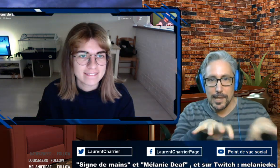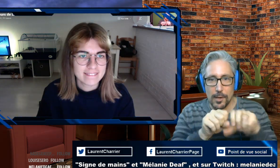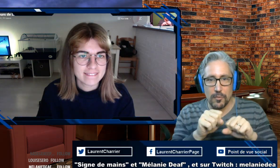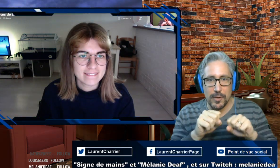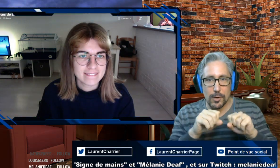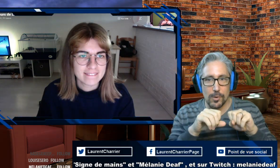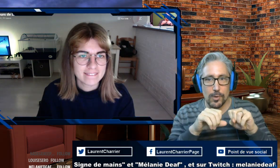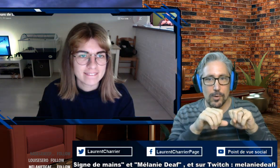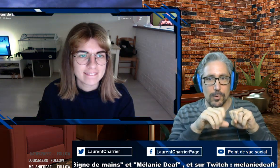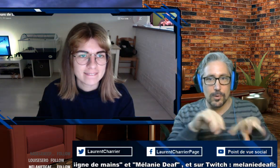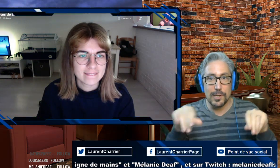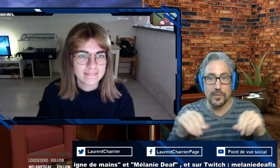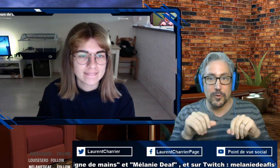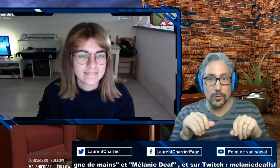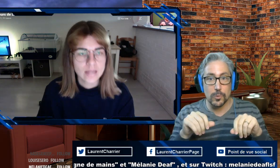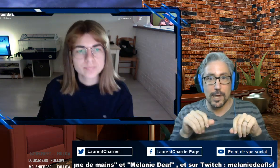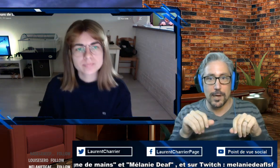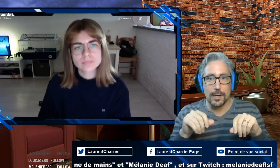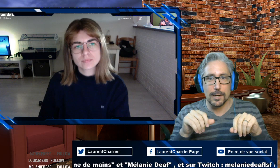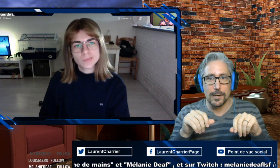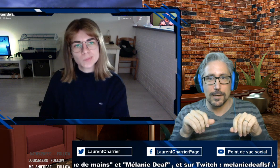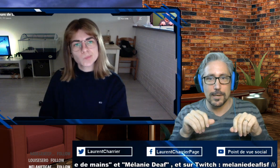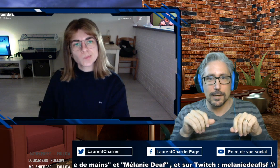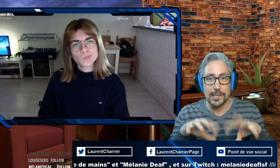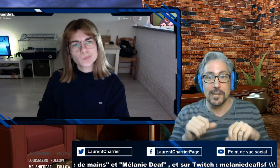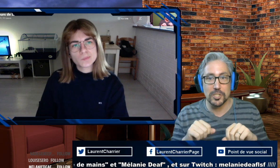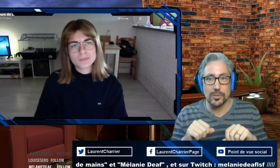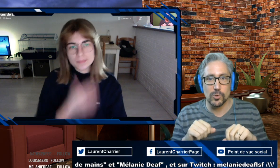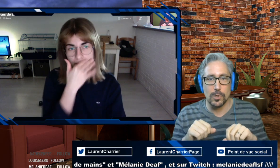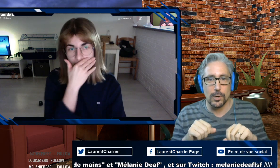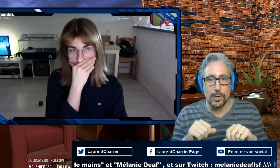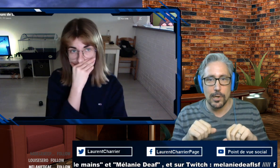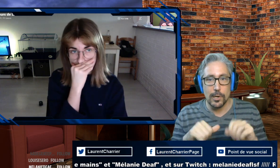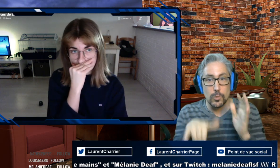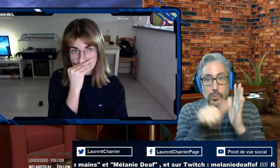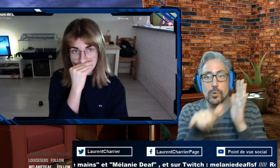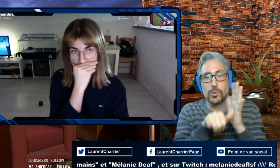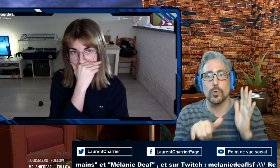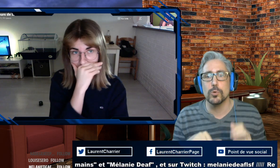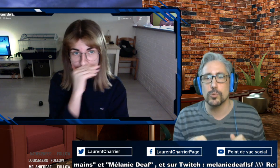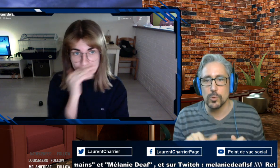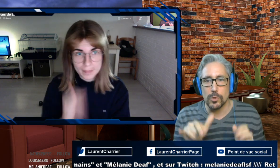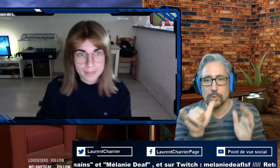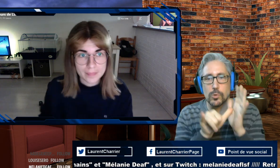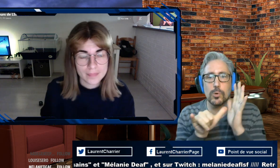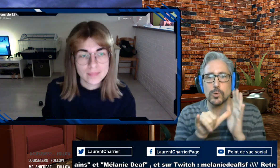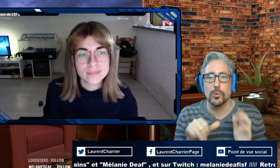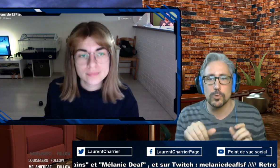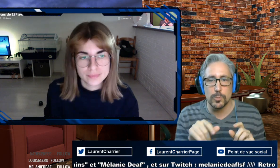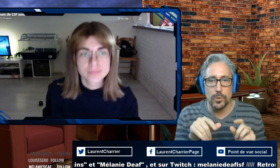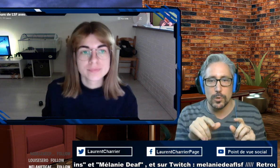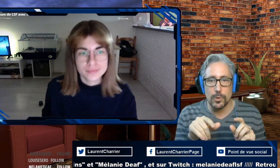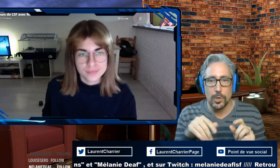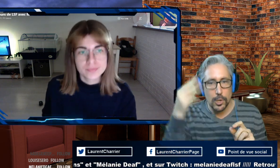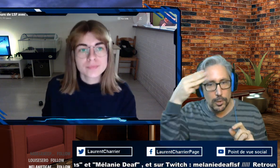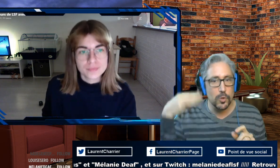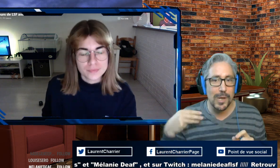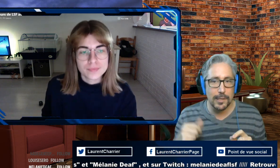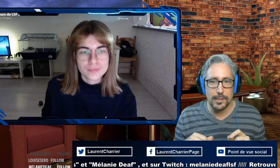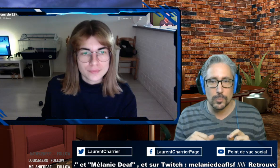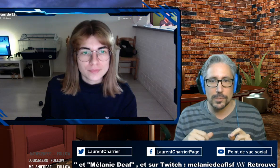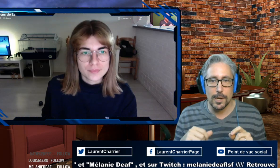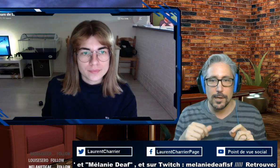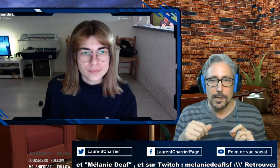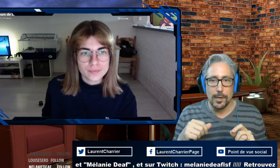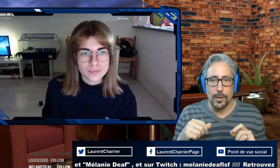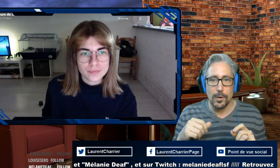lien vers les différents. Donc il y a la chaîne sur, donc sur YouTube, sur YouTube de